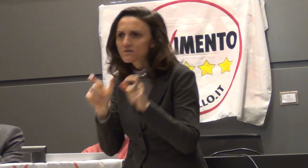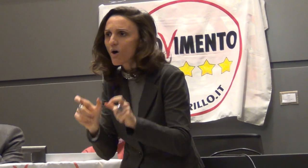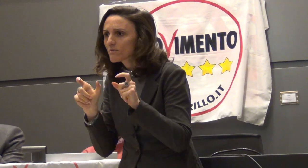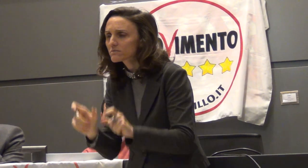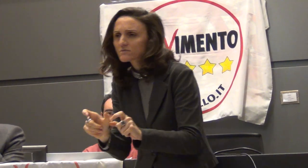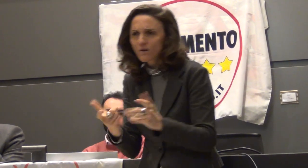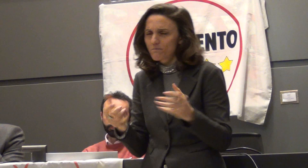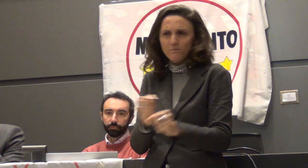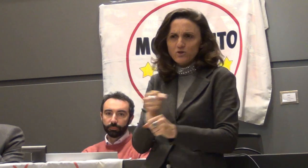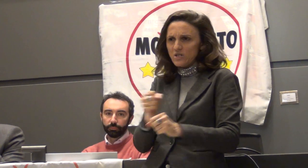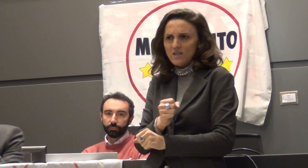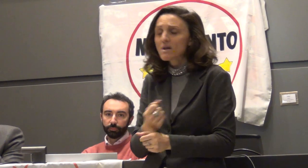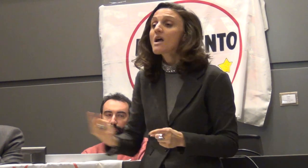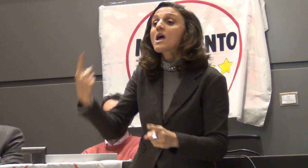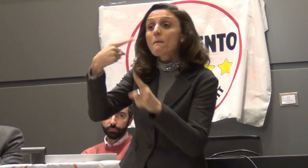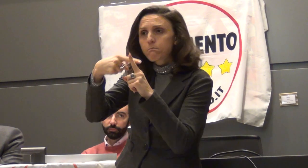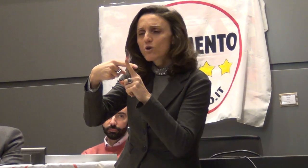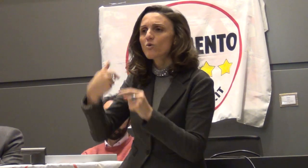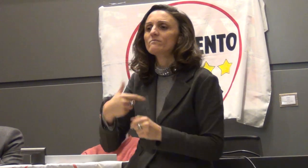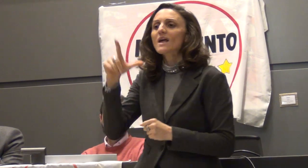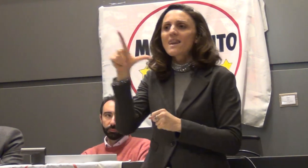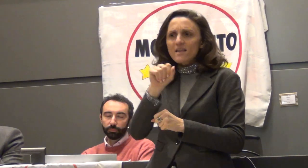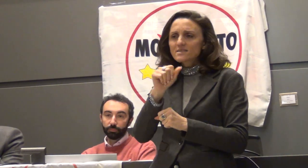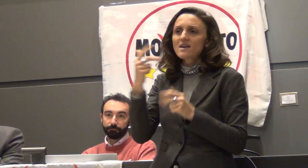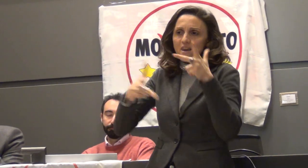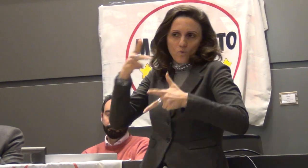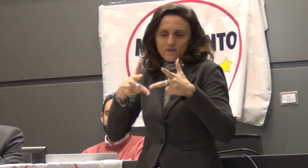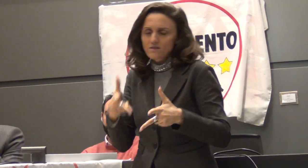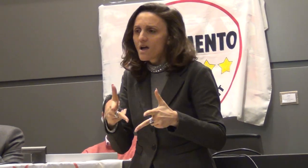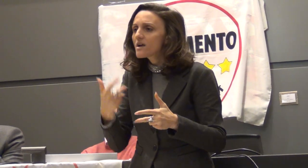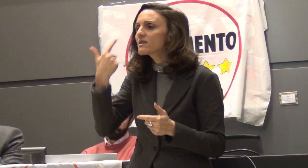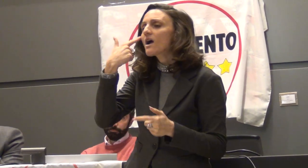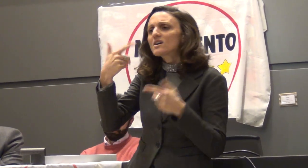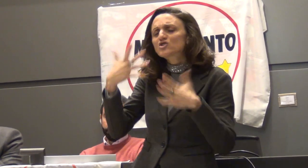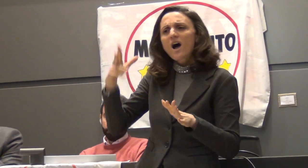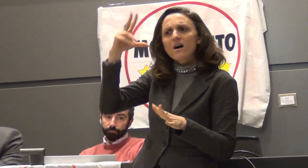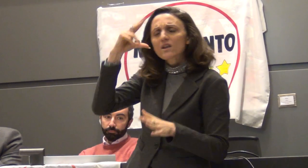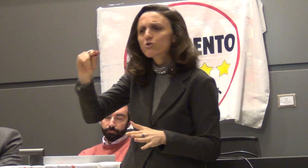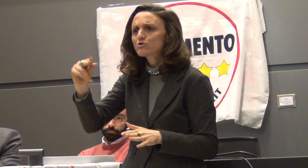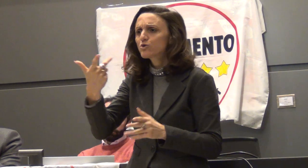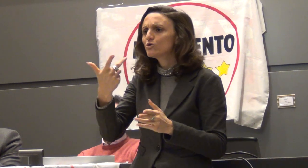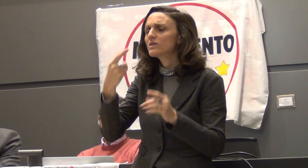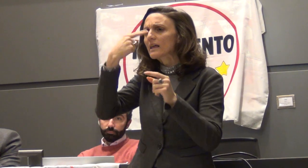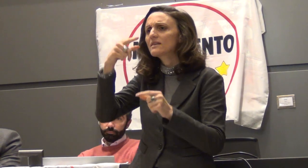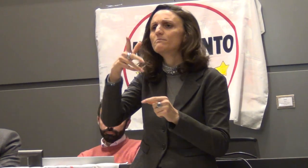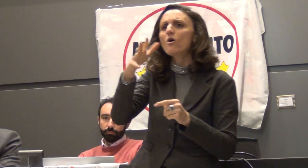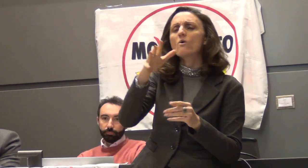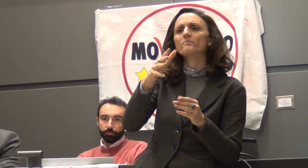bloccata ogni volta che passa nella Camera dei Deputati. La lingua dei segni